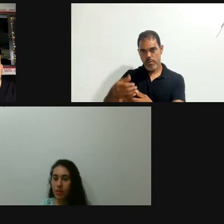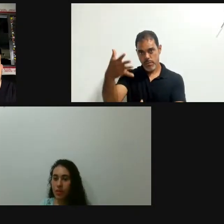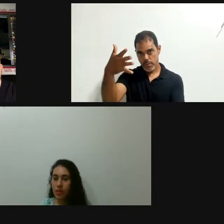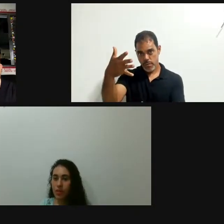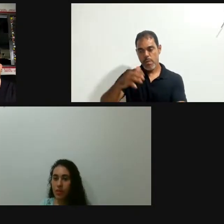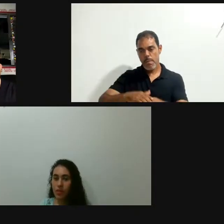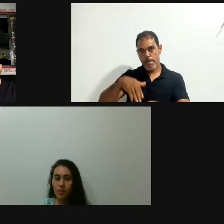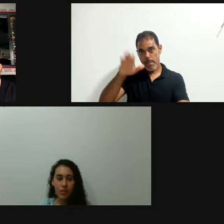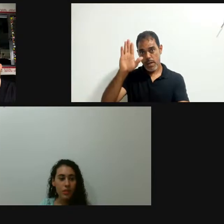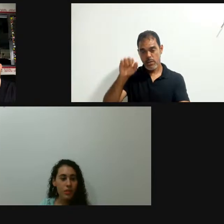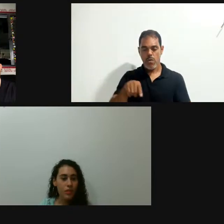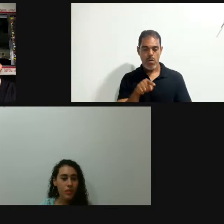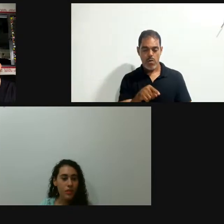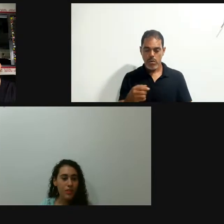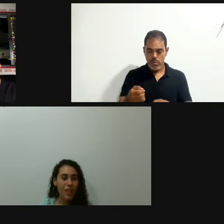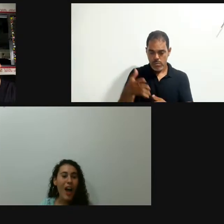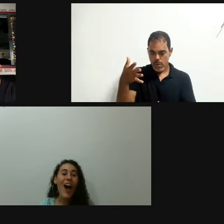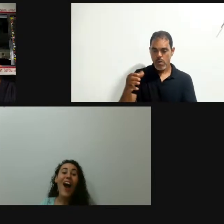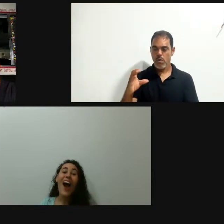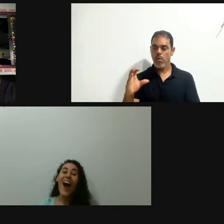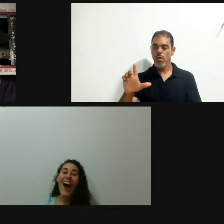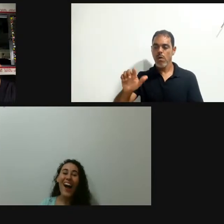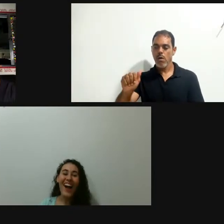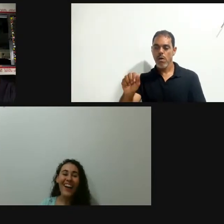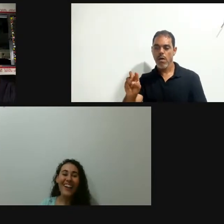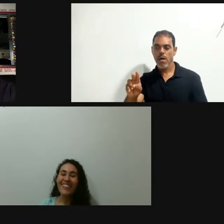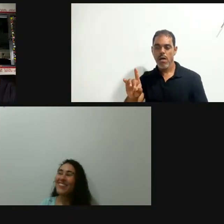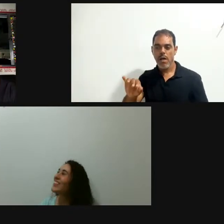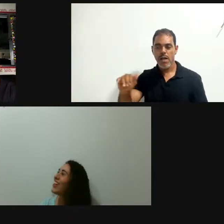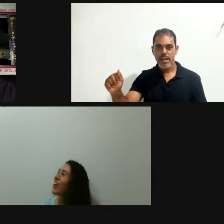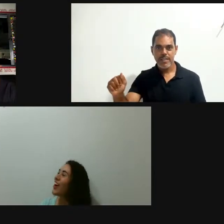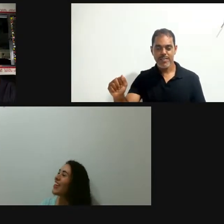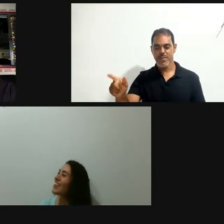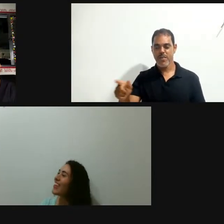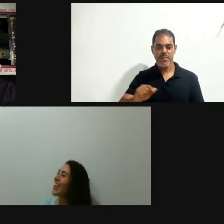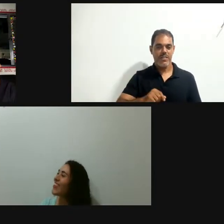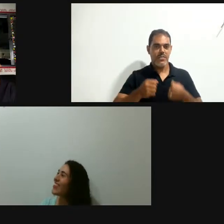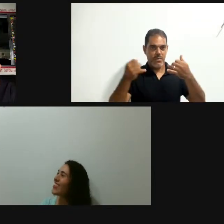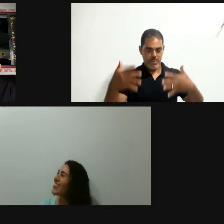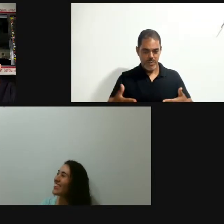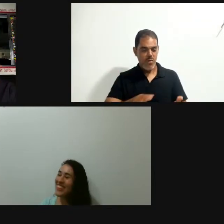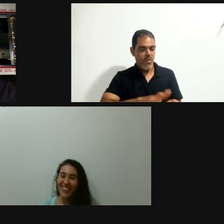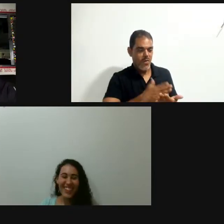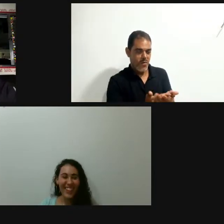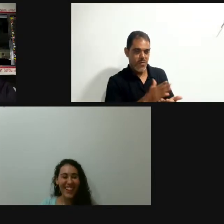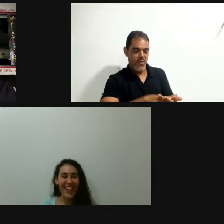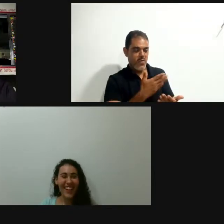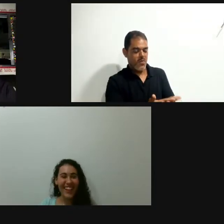Cláudia. Esses intérpretes estão arrasando. Oi,